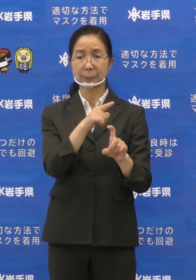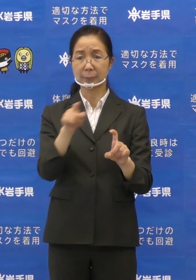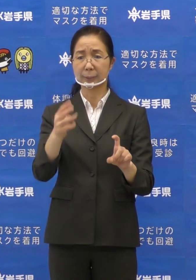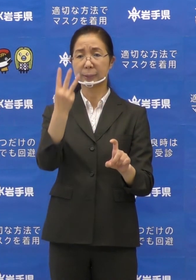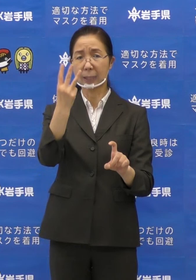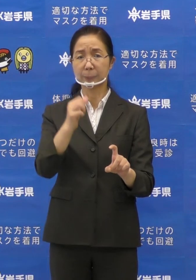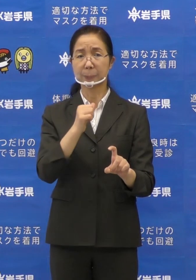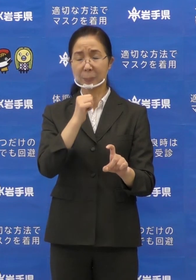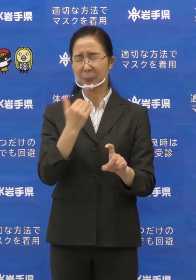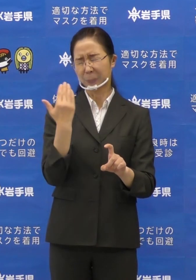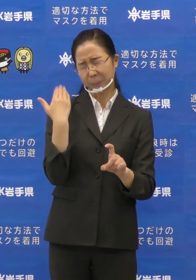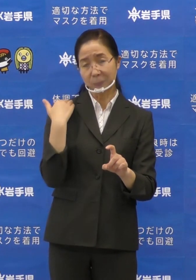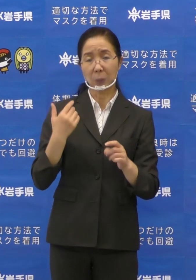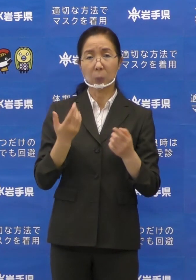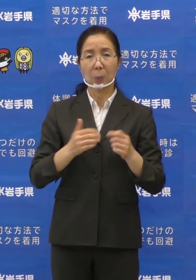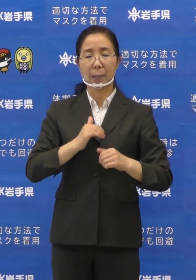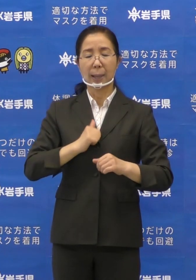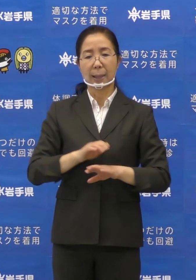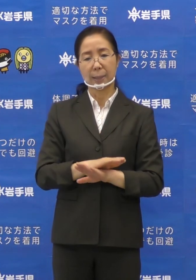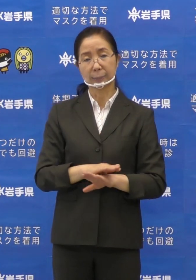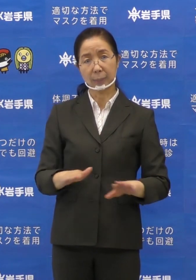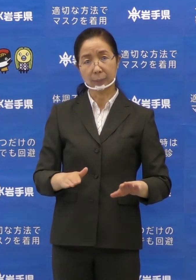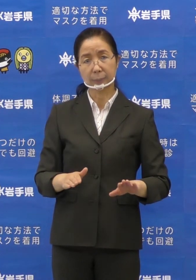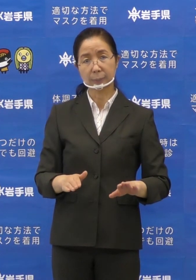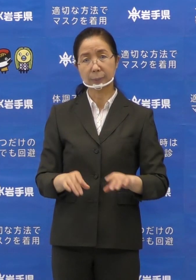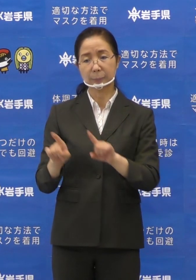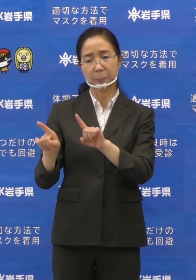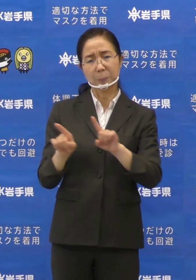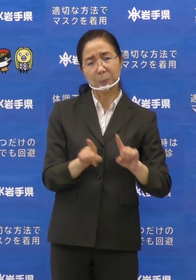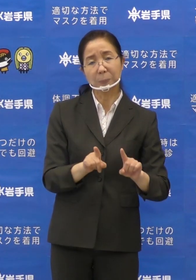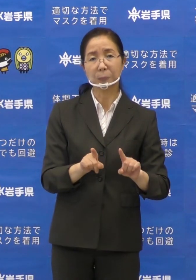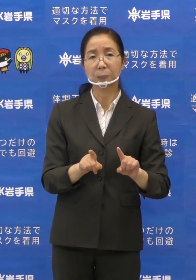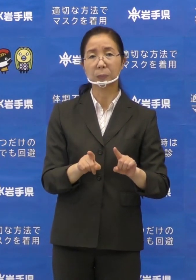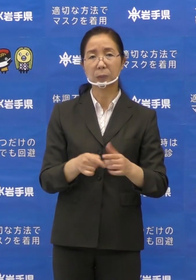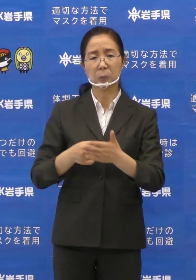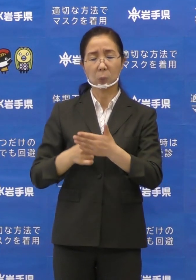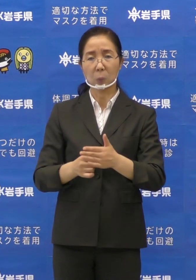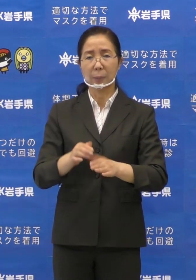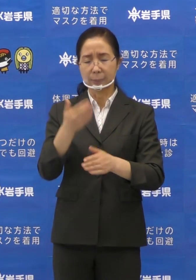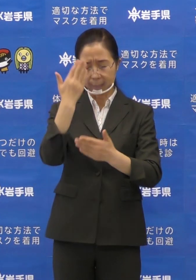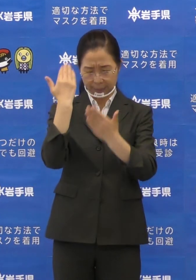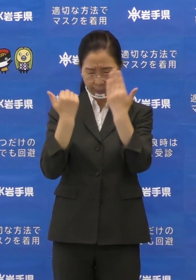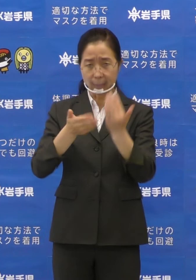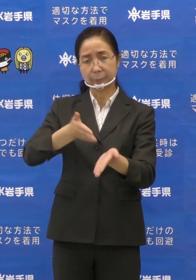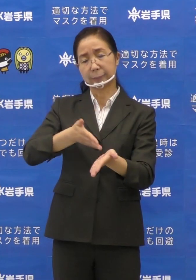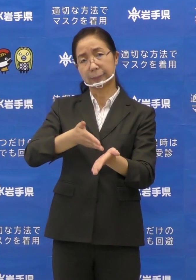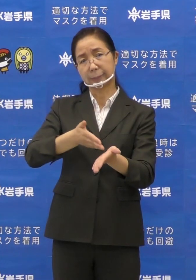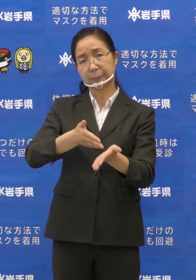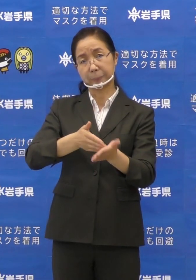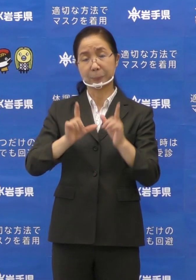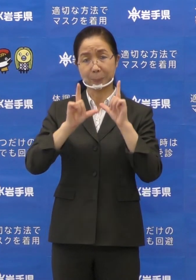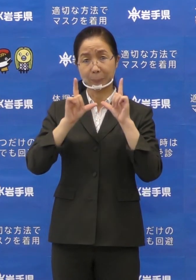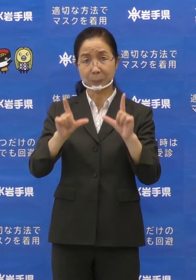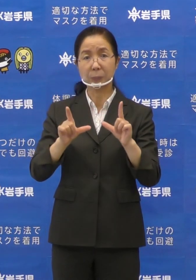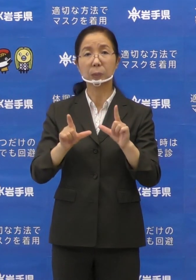頃のこの安全性に戻すことができるという、そういったことを丁寧に説明していくこと